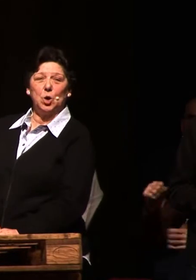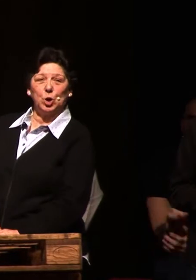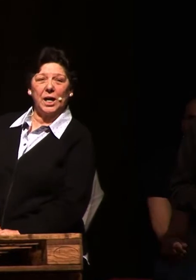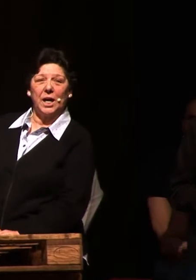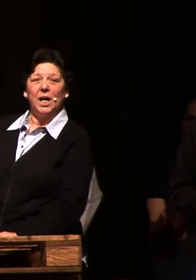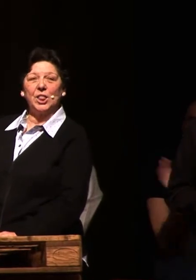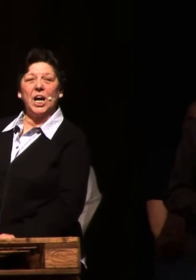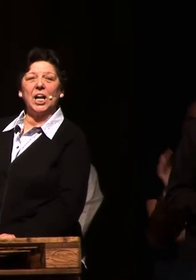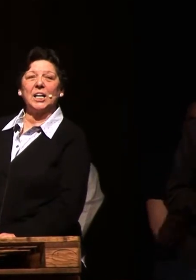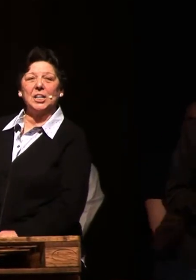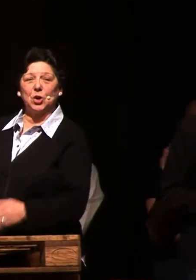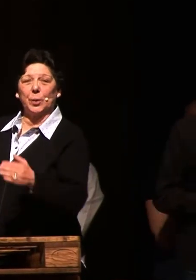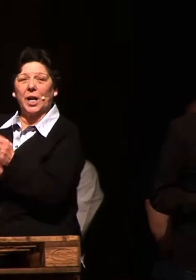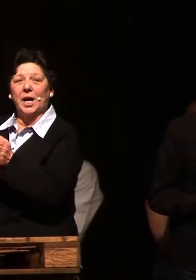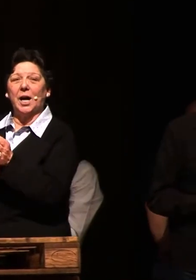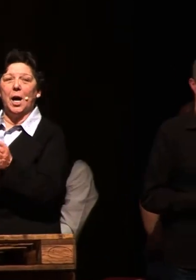La lluita!